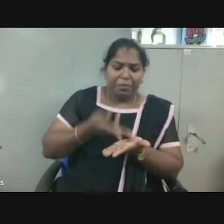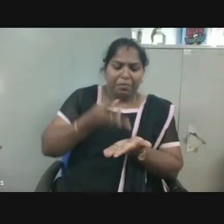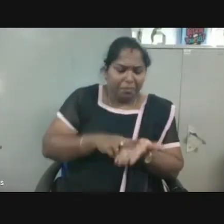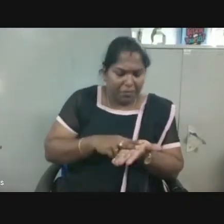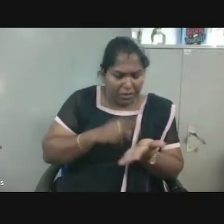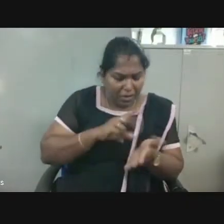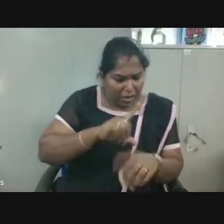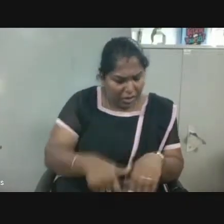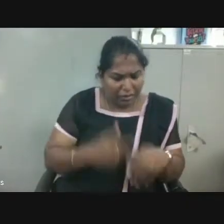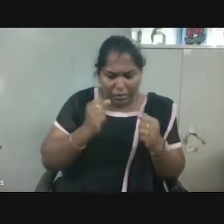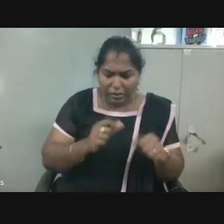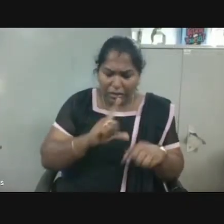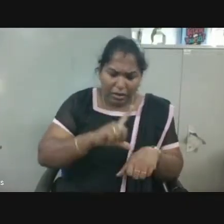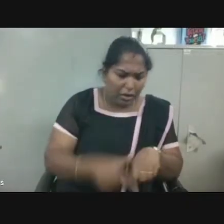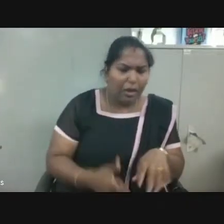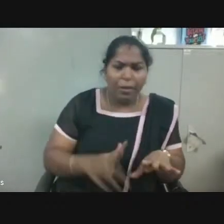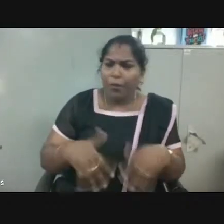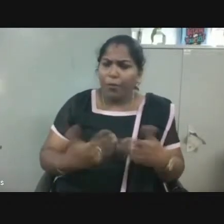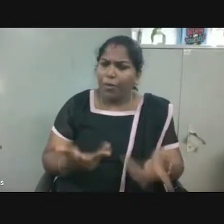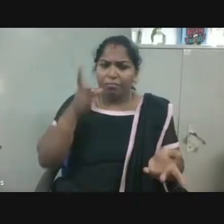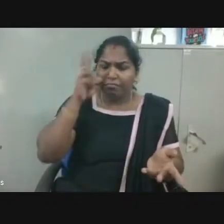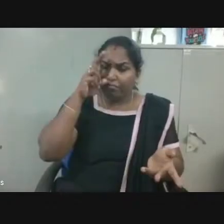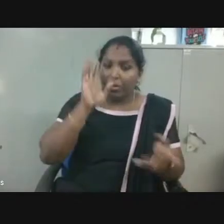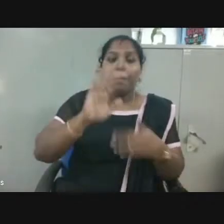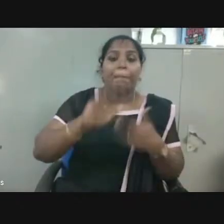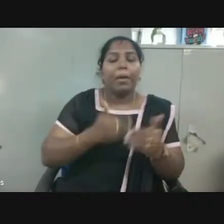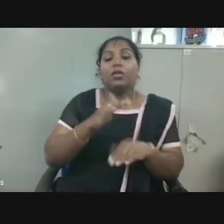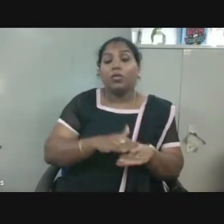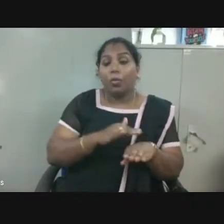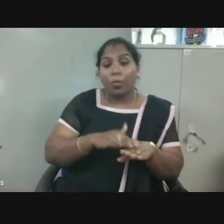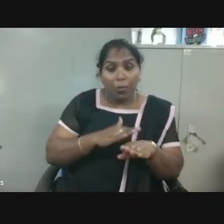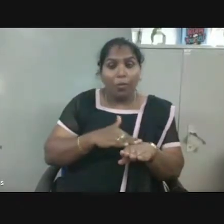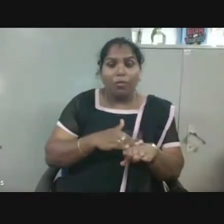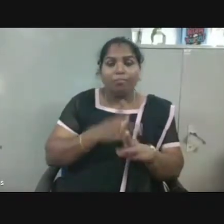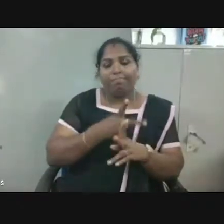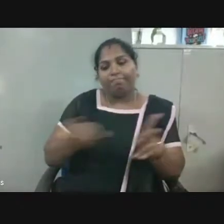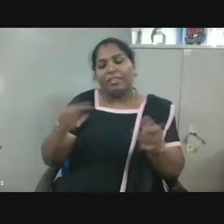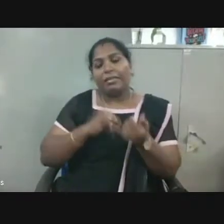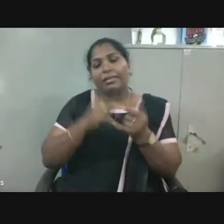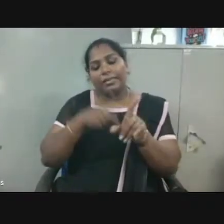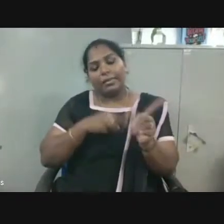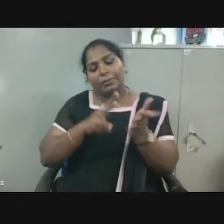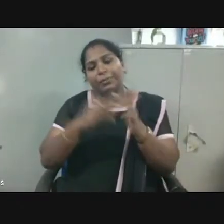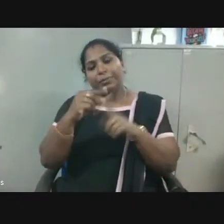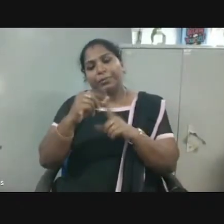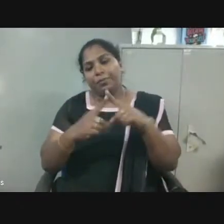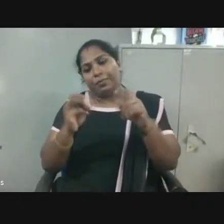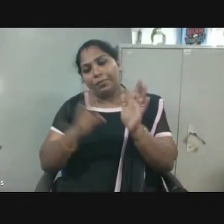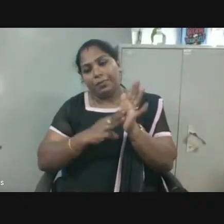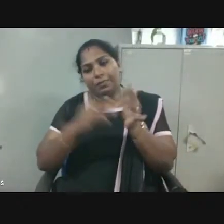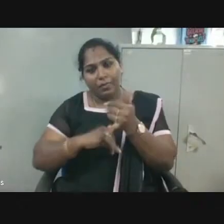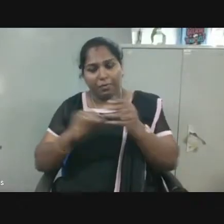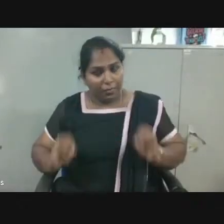ഇരിക്കാൻ താമസിക്കുന്നു. അത് കഴിഞ്ഞിട്ട് പതുക്കെ പതുക്കെ ഓരോ ലക്ഷണങ്ങൾ വന്നു തുടങ്ങും. 3-4 വയസ്സാകുമ്പോൾ യൂഷ്വലി ഈ ലക്ഷണങ്ങൾ കാണുമ്പോൾ നമ്മൾ ഡോക്ടറെ അടുത്ത്